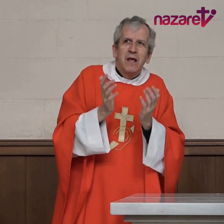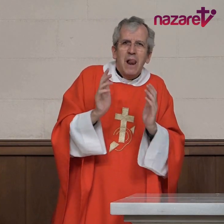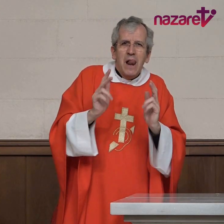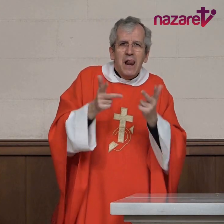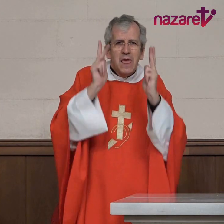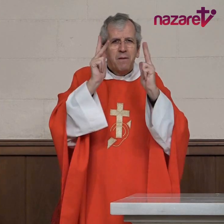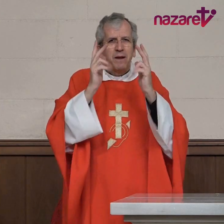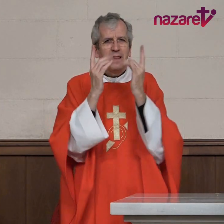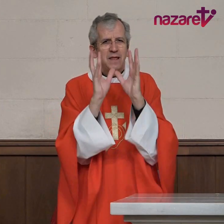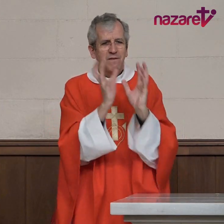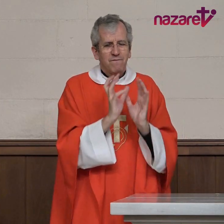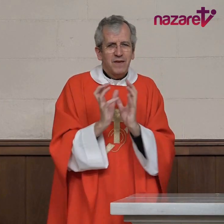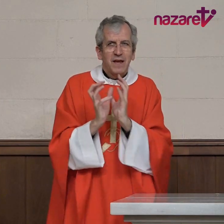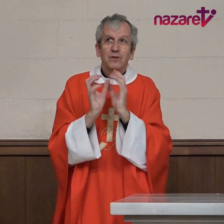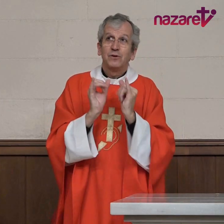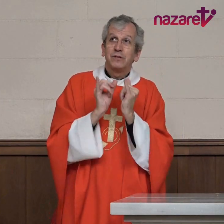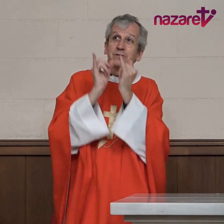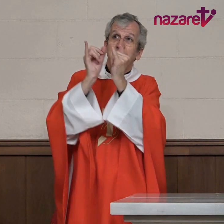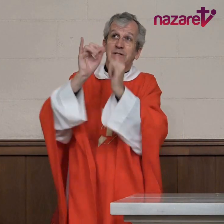paraíso?